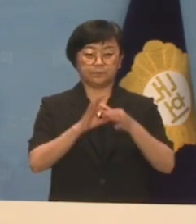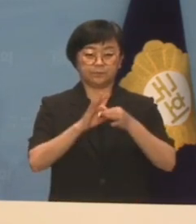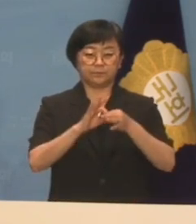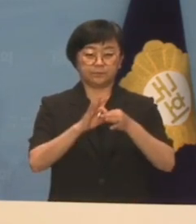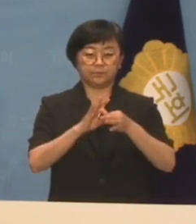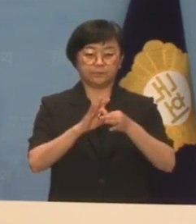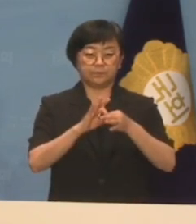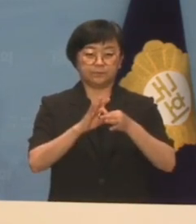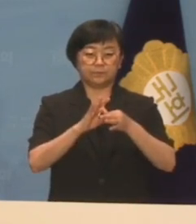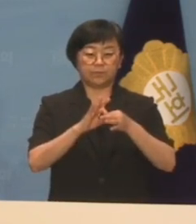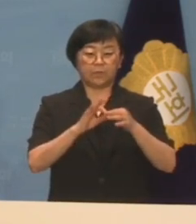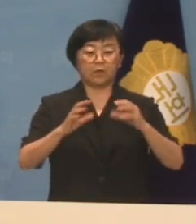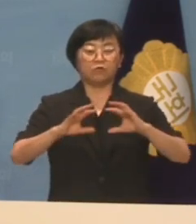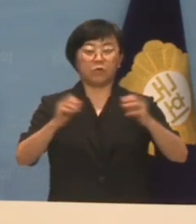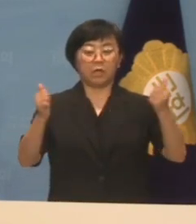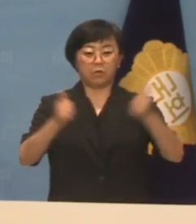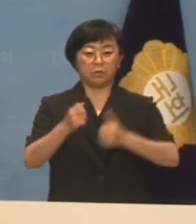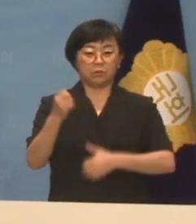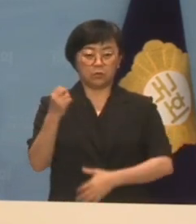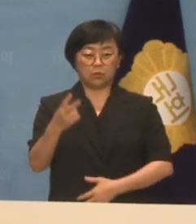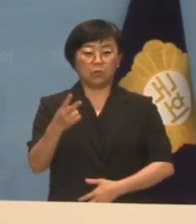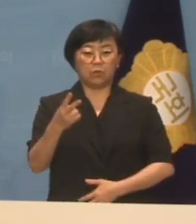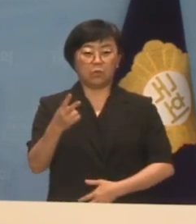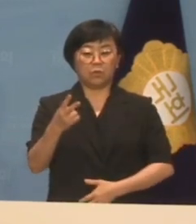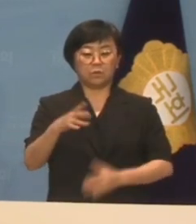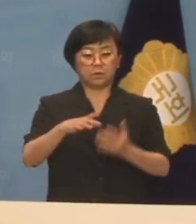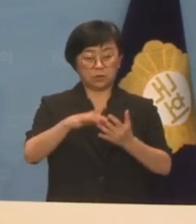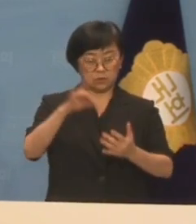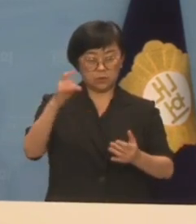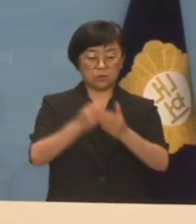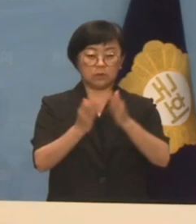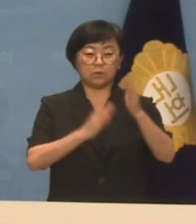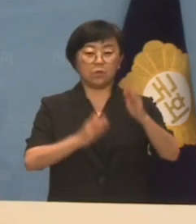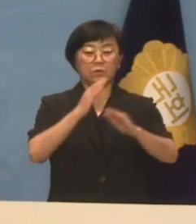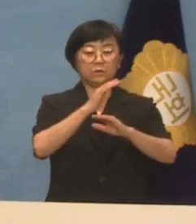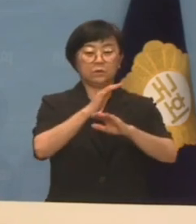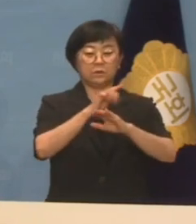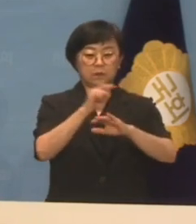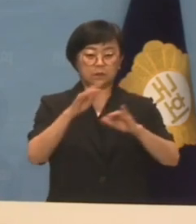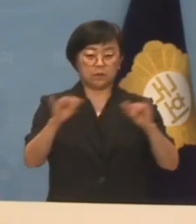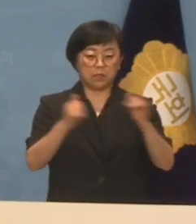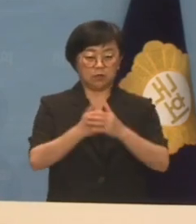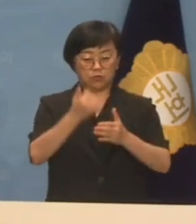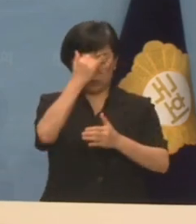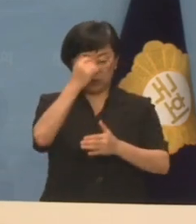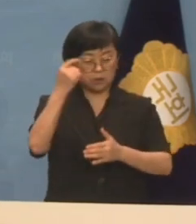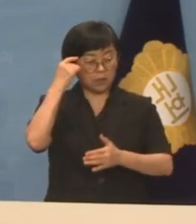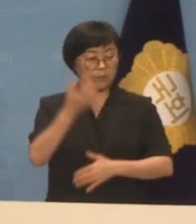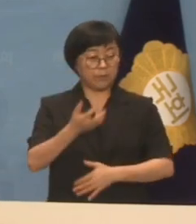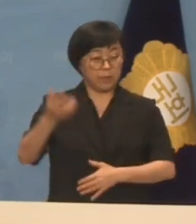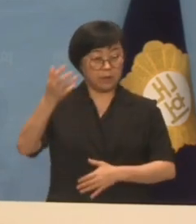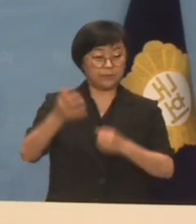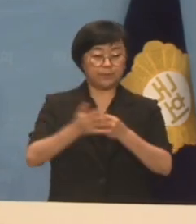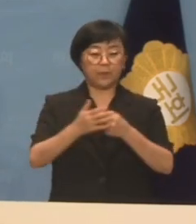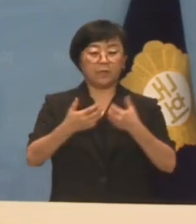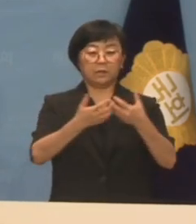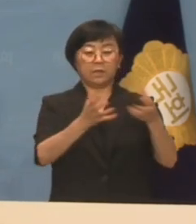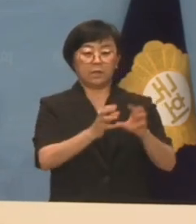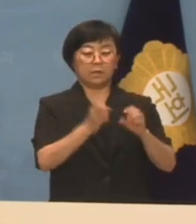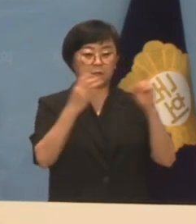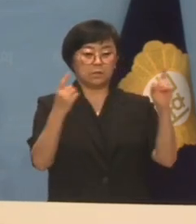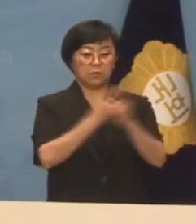관련하여 민평련은 국회의원을 비롯한 선출직 공직자들의 윤리의식 재고는 물론 당의